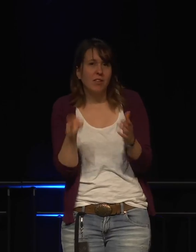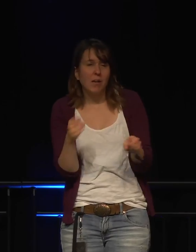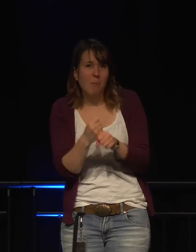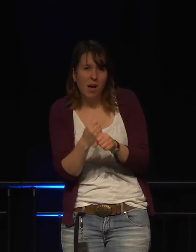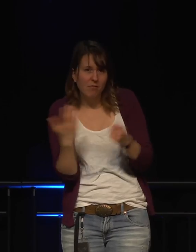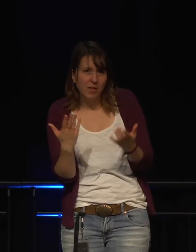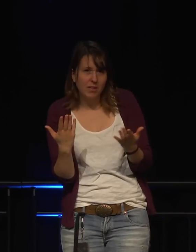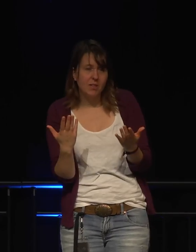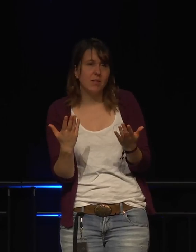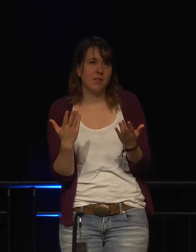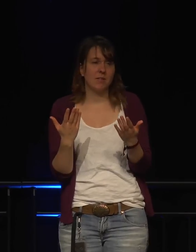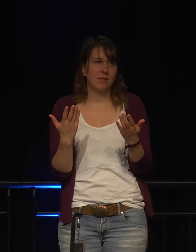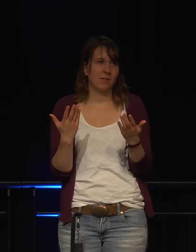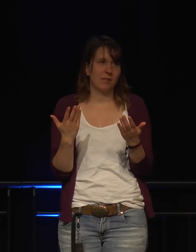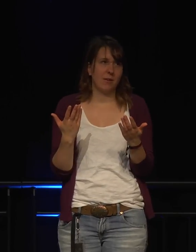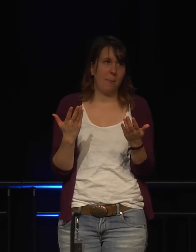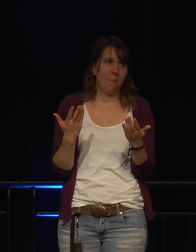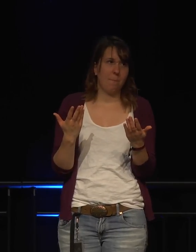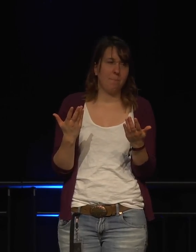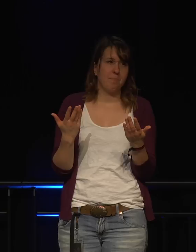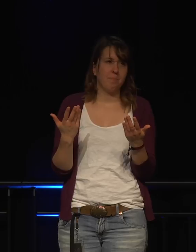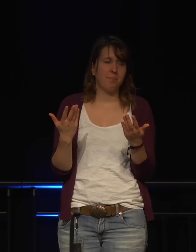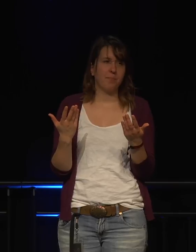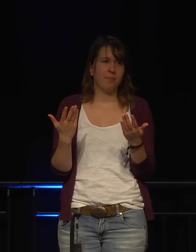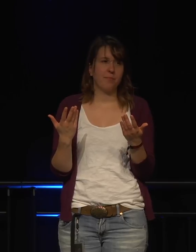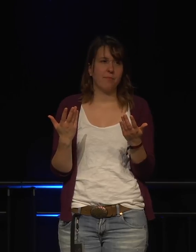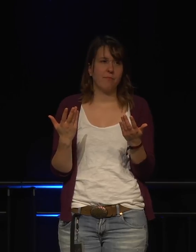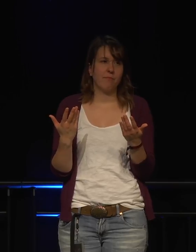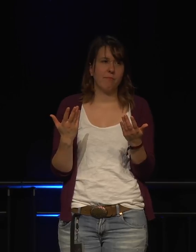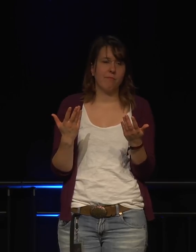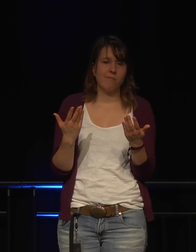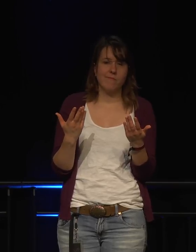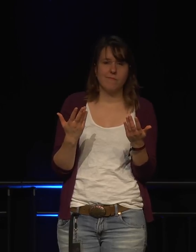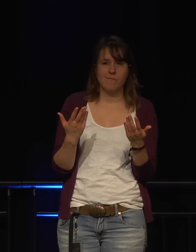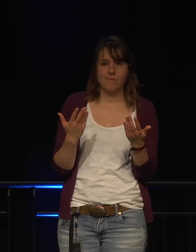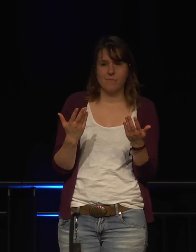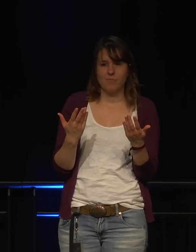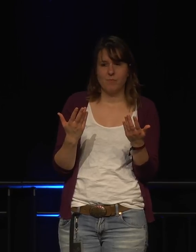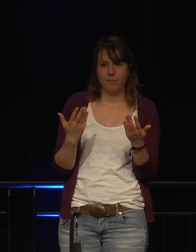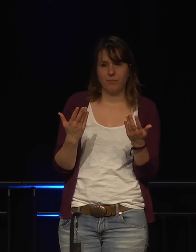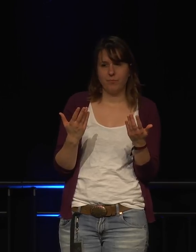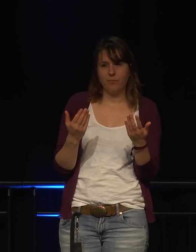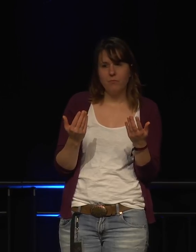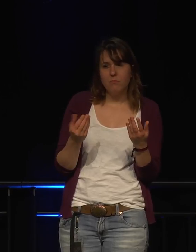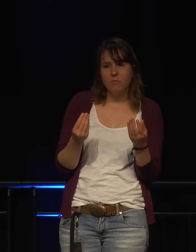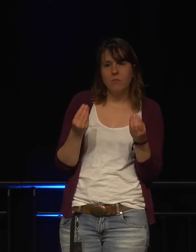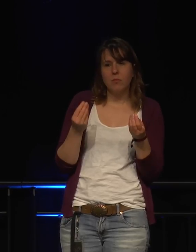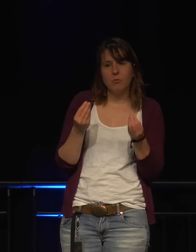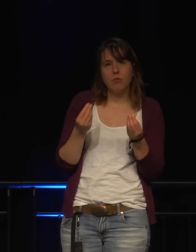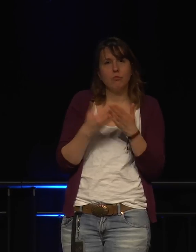dijeron que necesitaríamos un sistema de rating parecido al de la